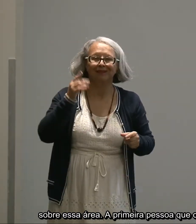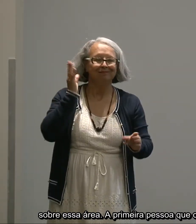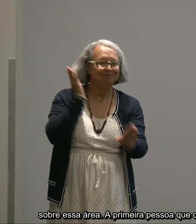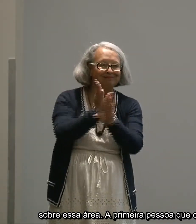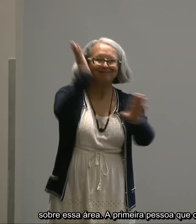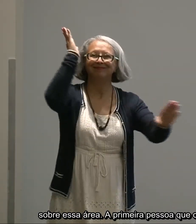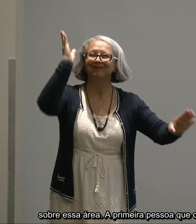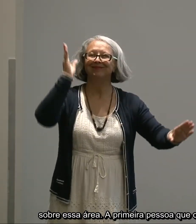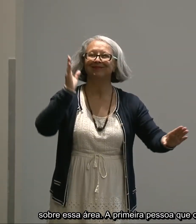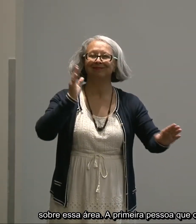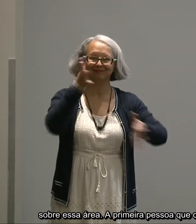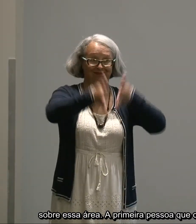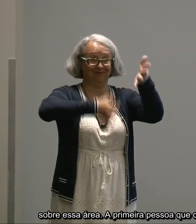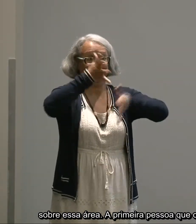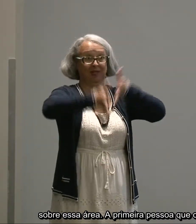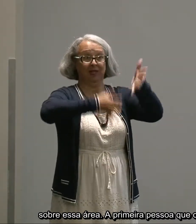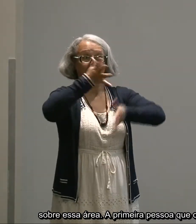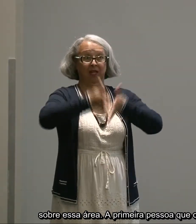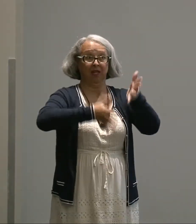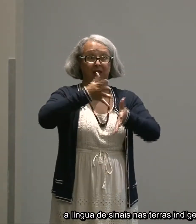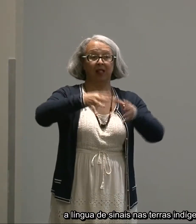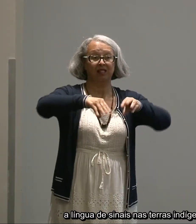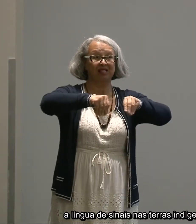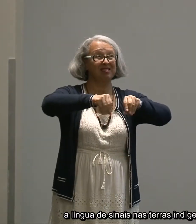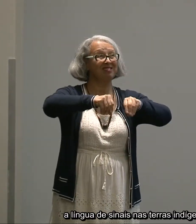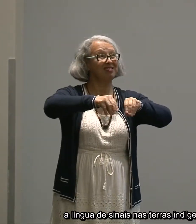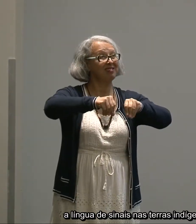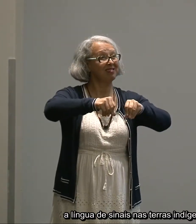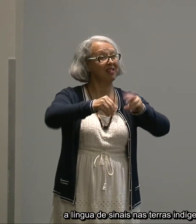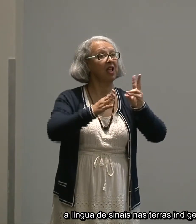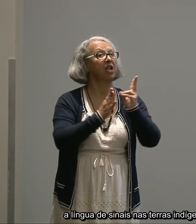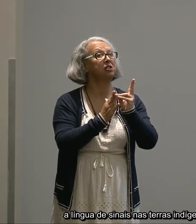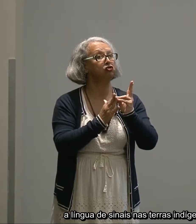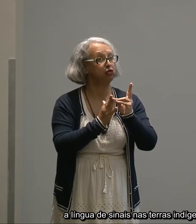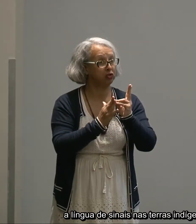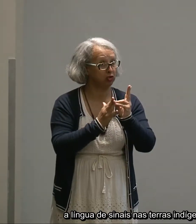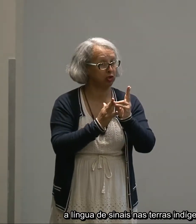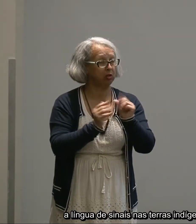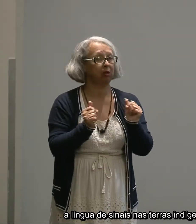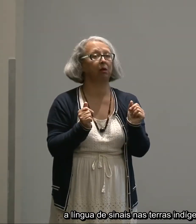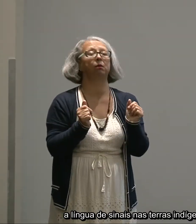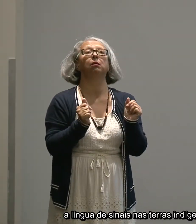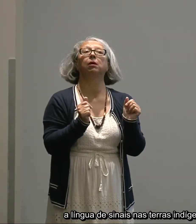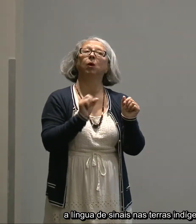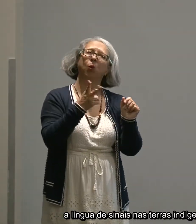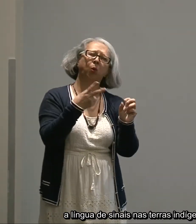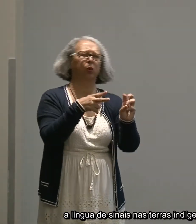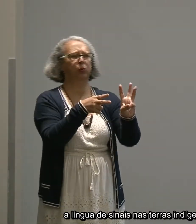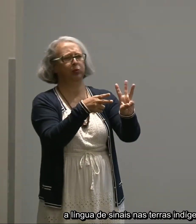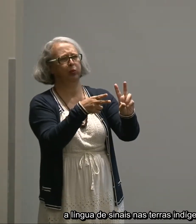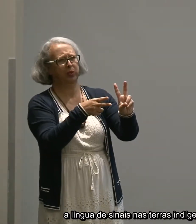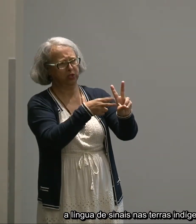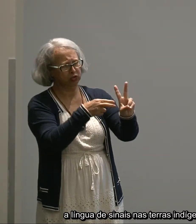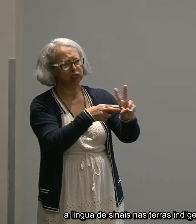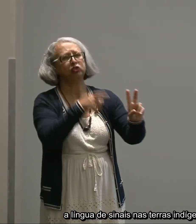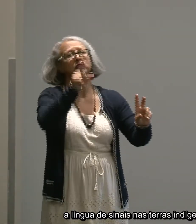A primeira pessoa que começou a investigar a língua de sinais nas terras indígenas no